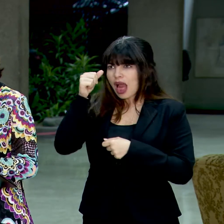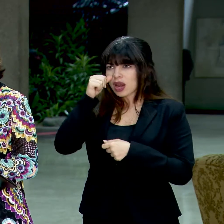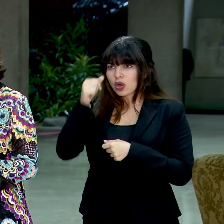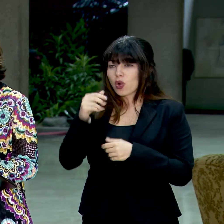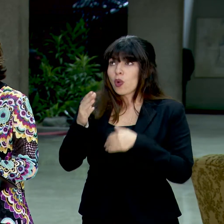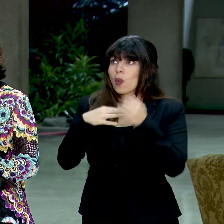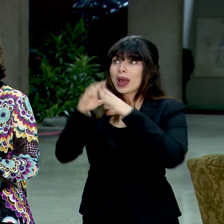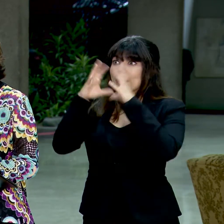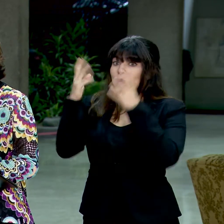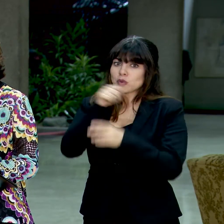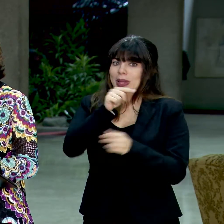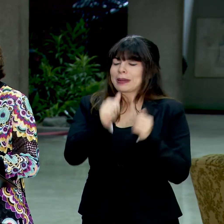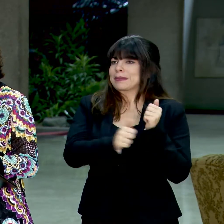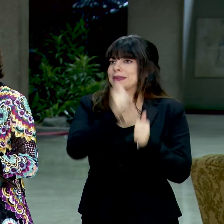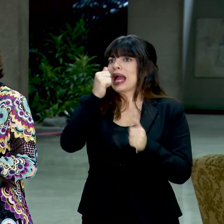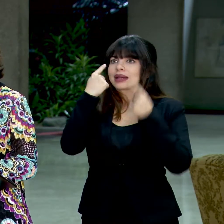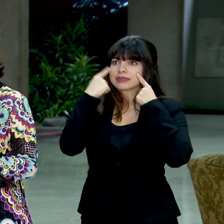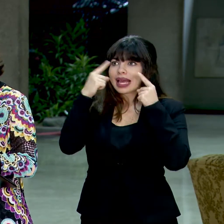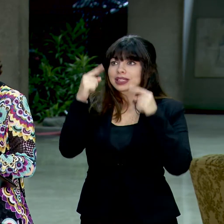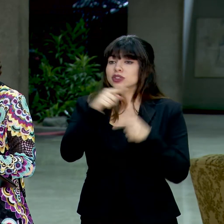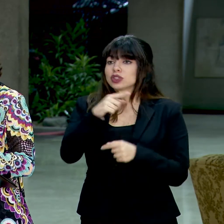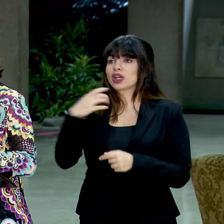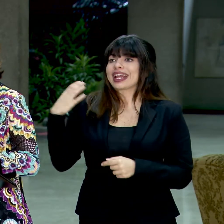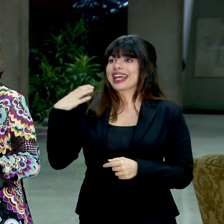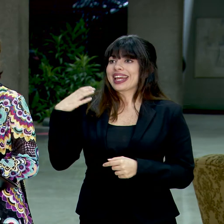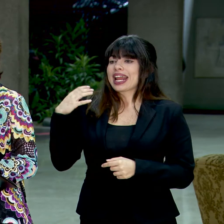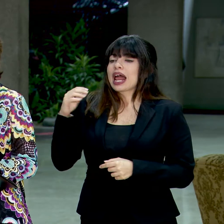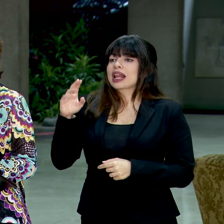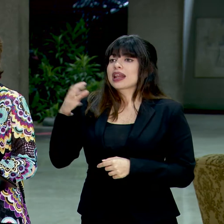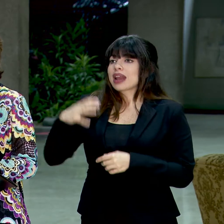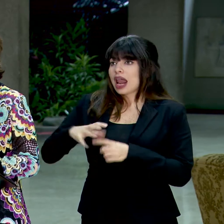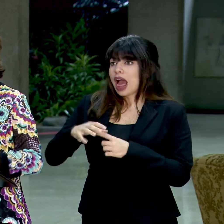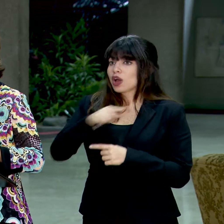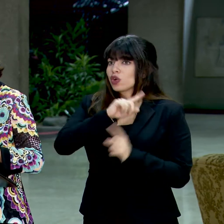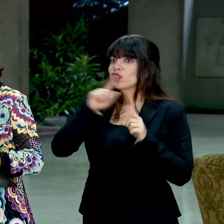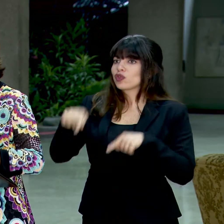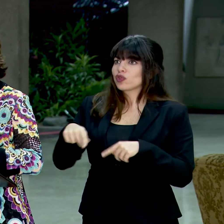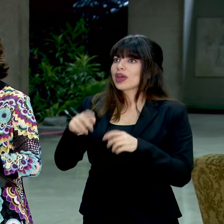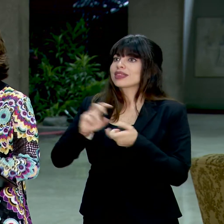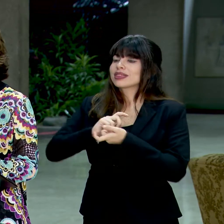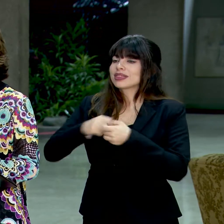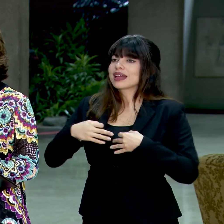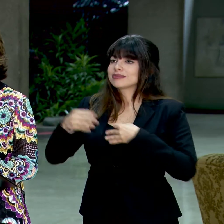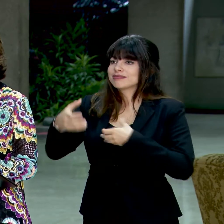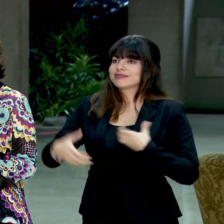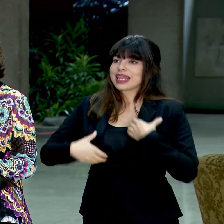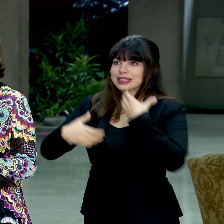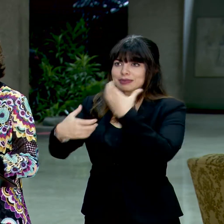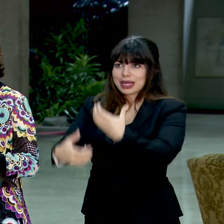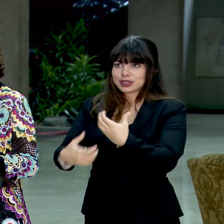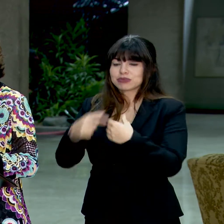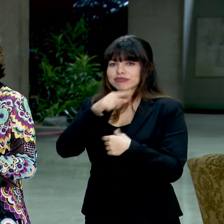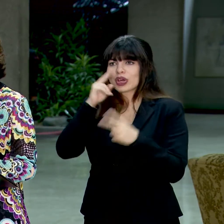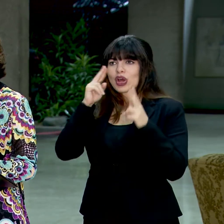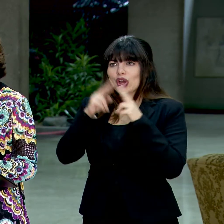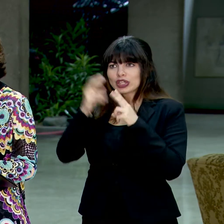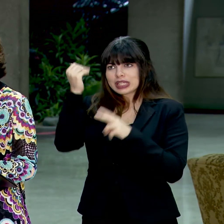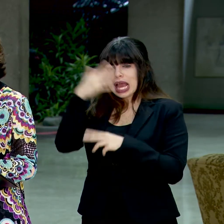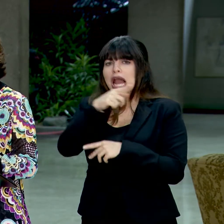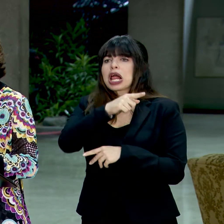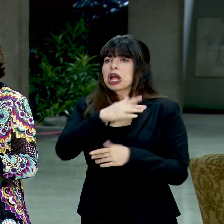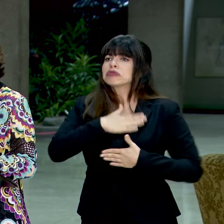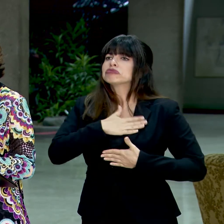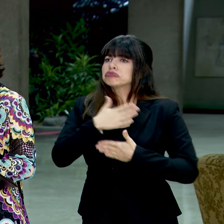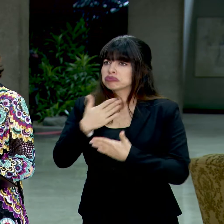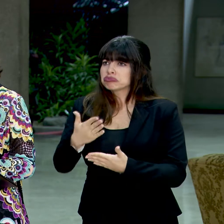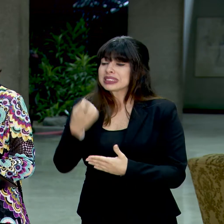país del mundo. Y el general Naranjo, quien por lo demás estuvo en el traspaso de poderes, ya conoce a don Carlos, está en la mejor disposición